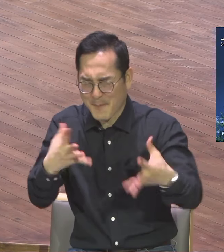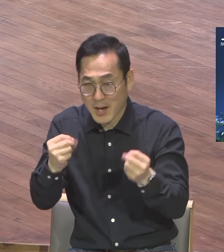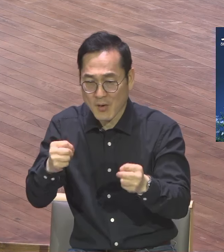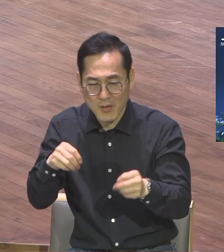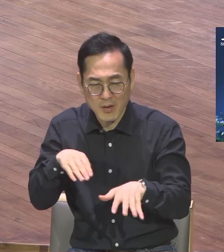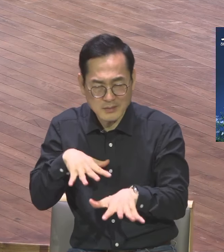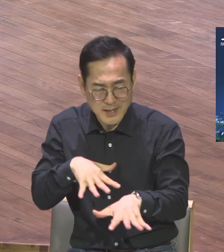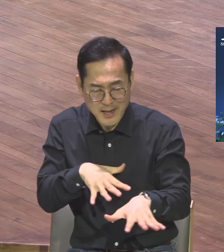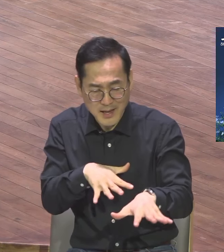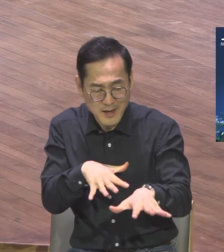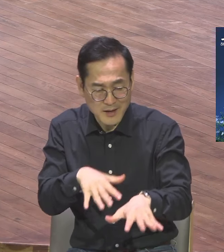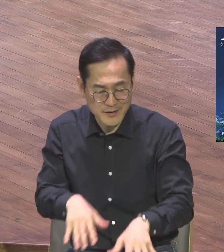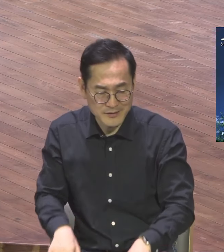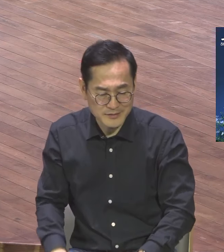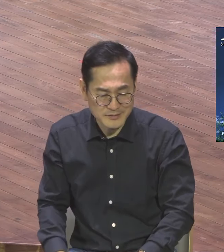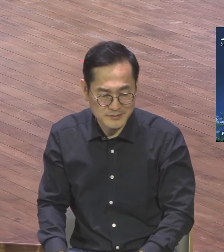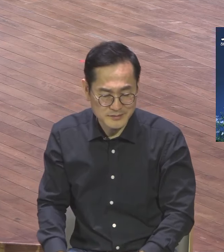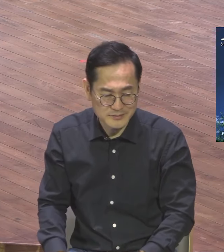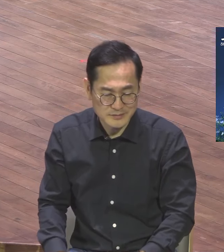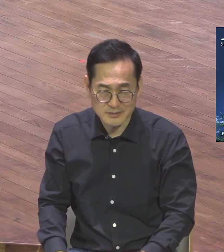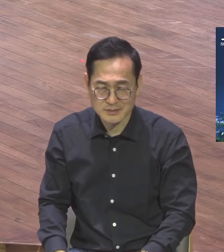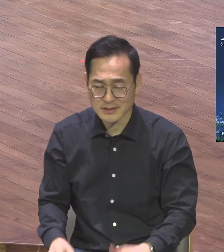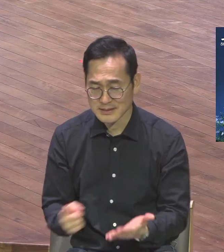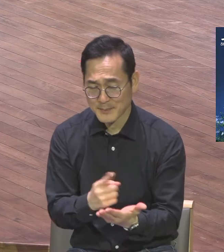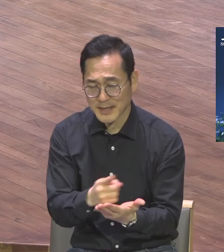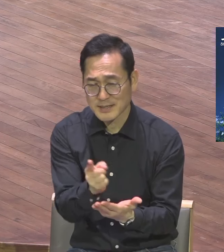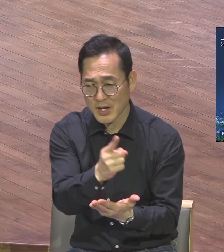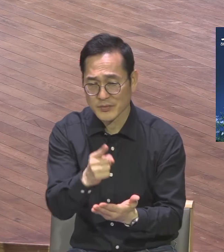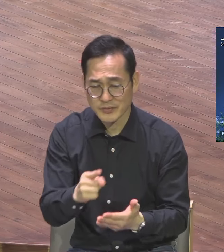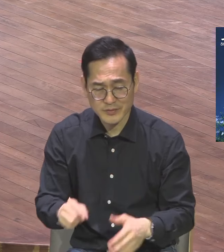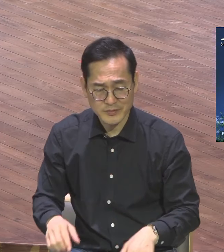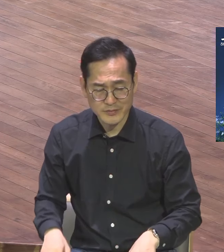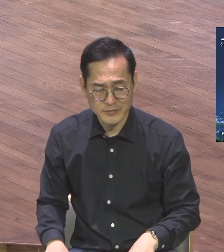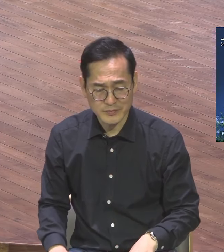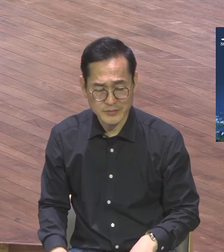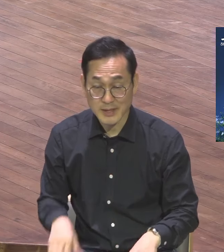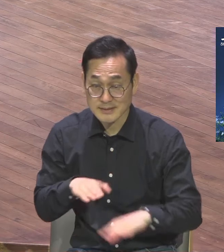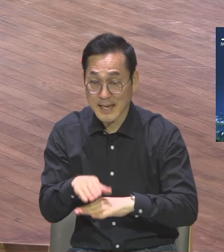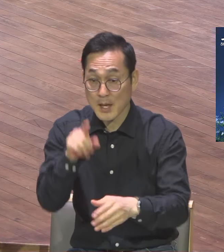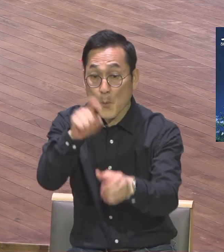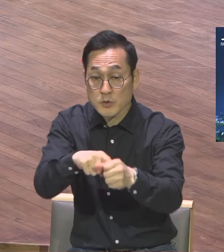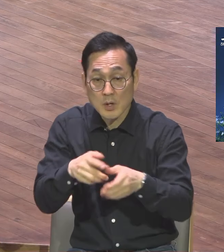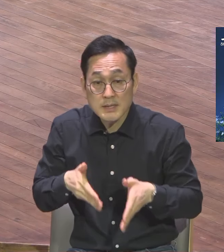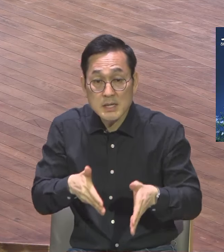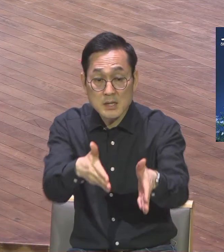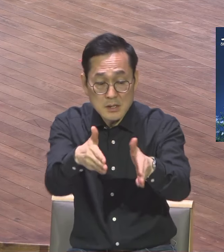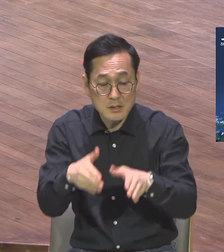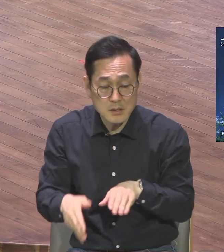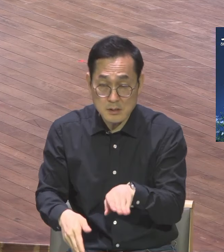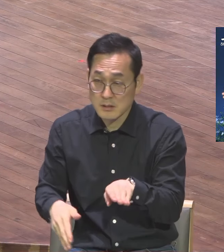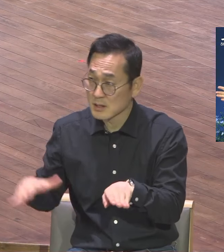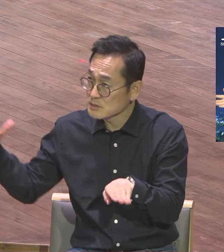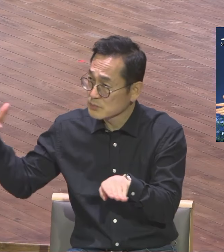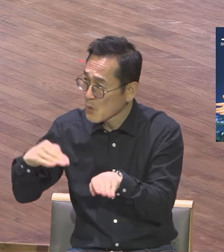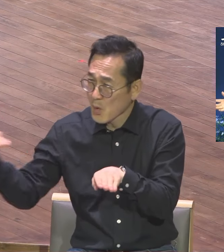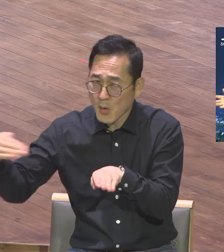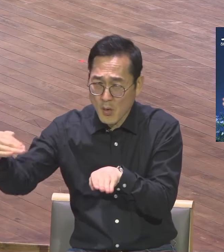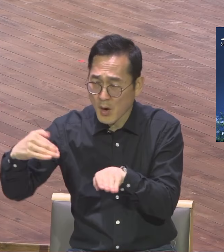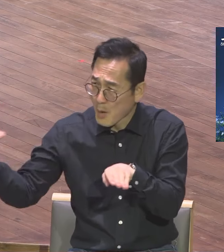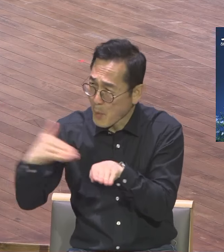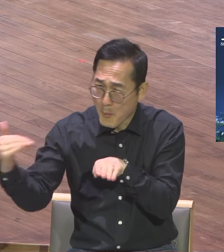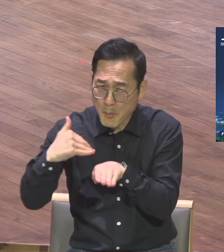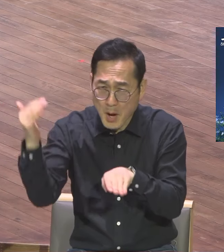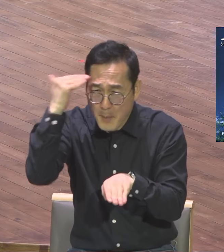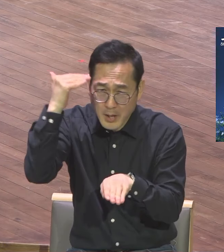주잖아요. 응? 내비게이션이 신기하지 않아요? 각자 간, 내가 간, 내 혼자 가는데 그 수만